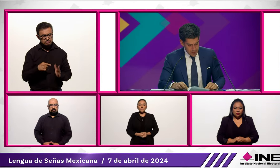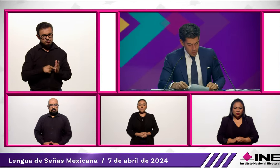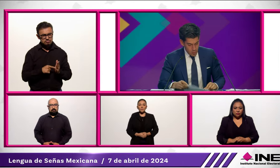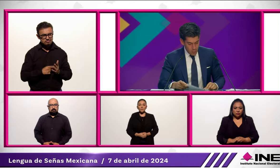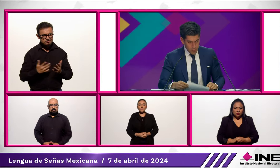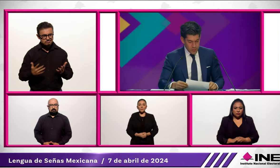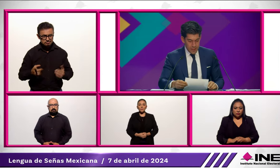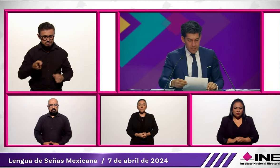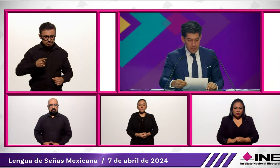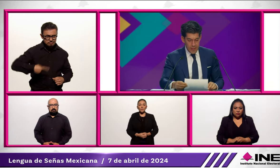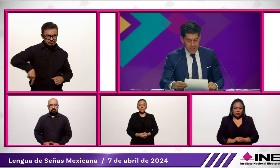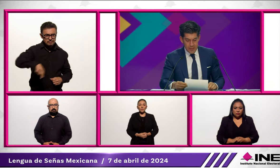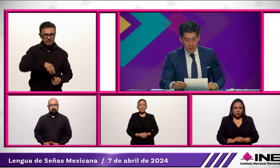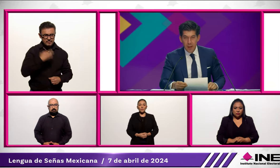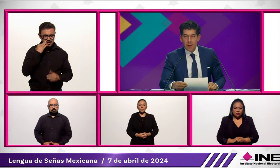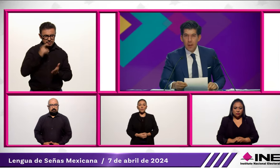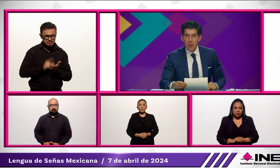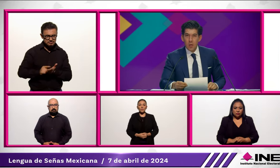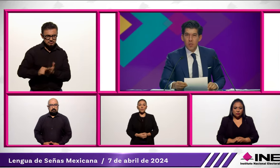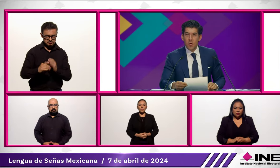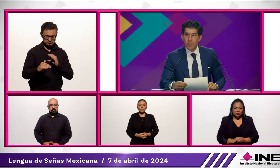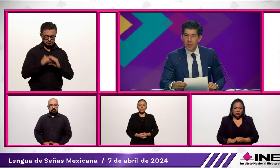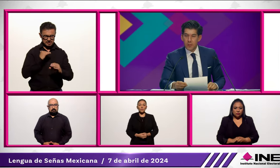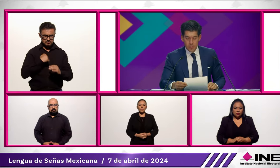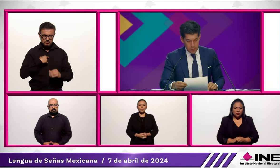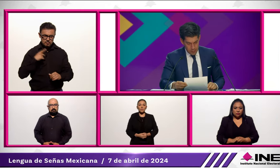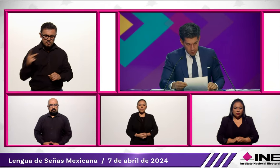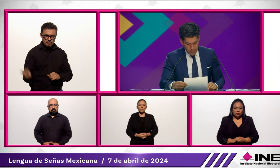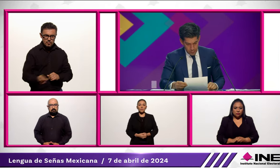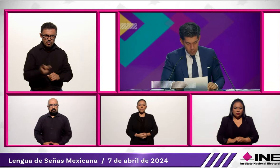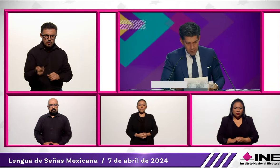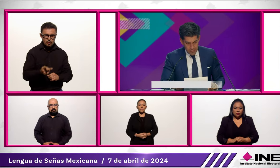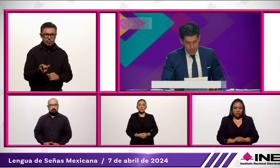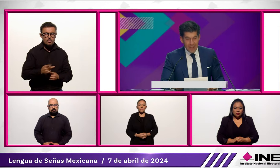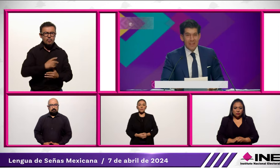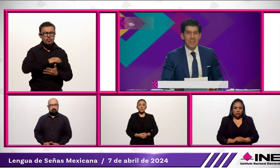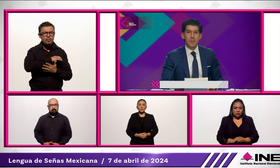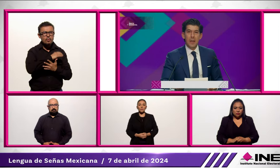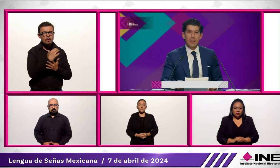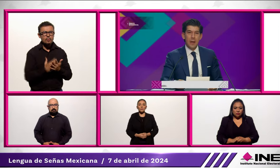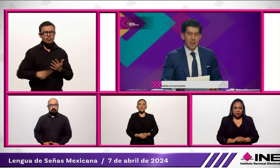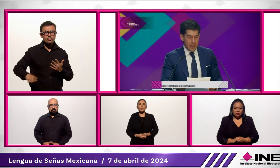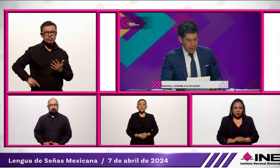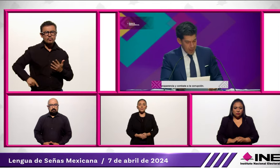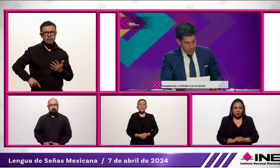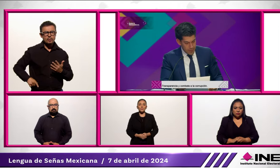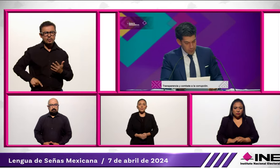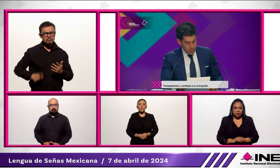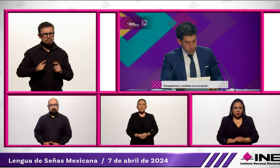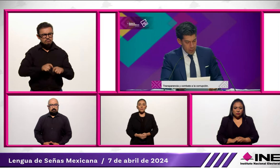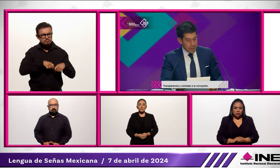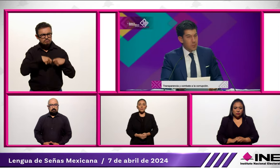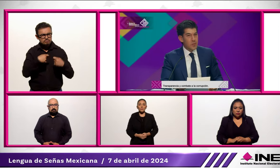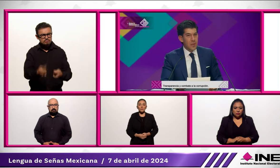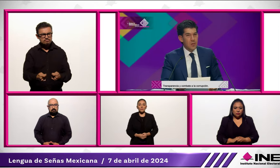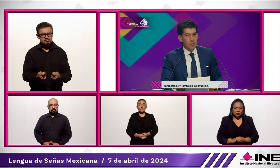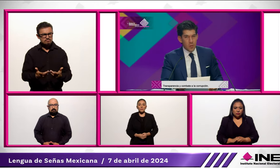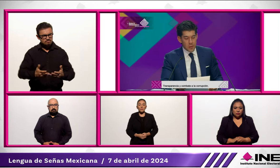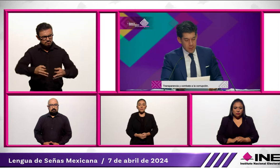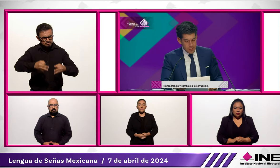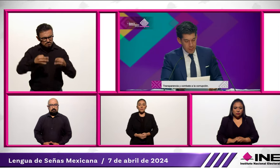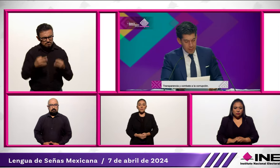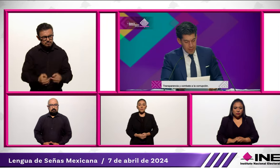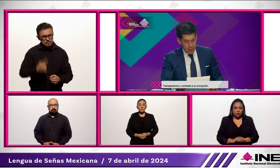sociales. ¿Cómo se deben asignar los contratos de obra pública para transparentar la inversión, reducir